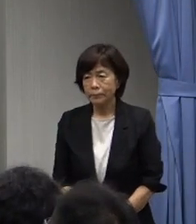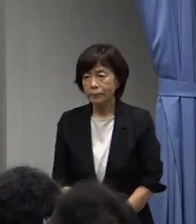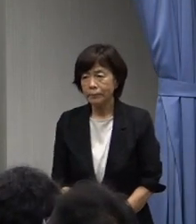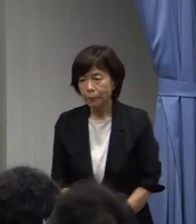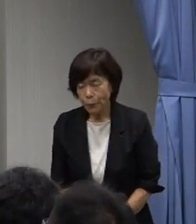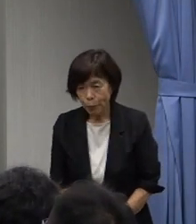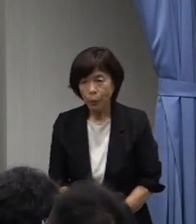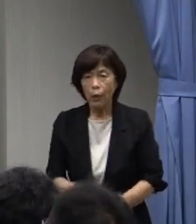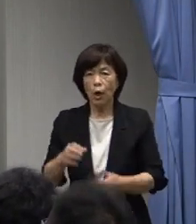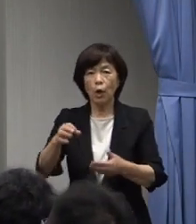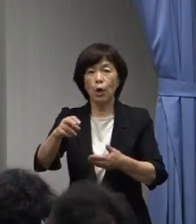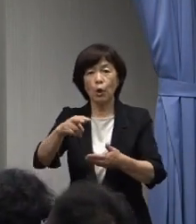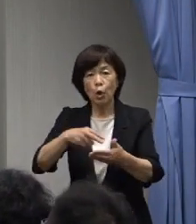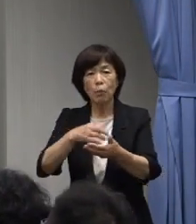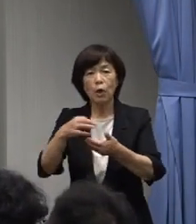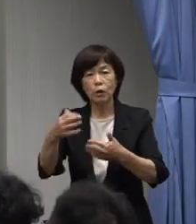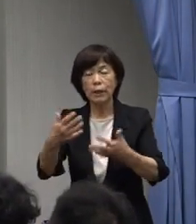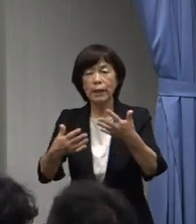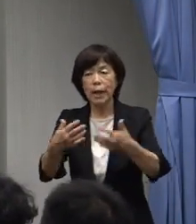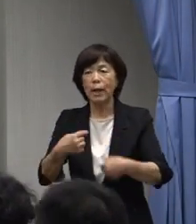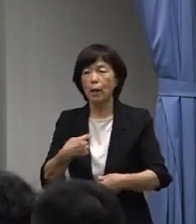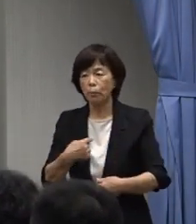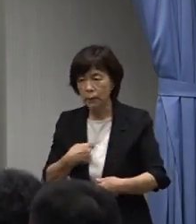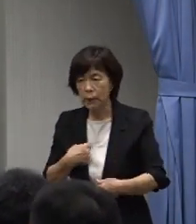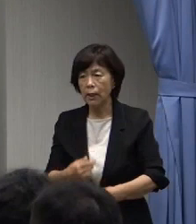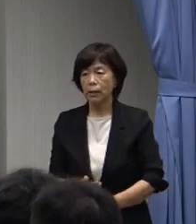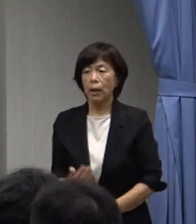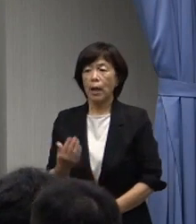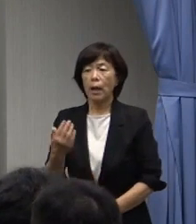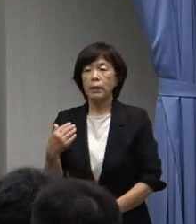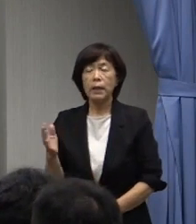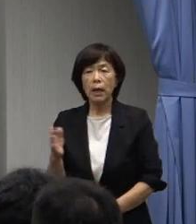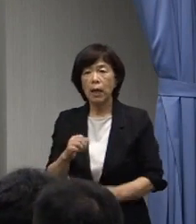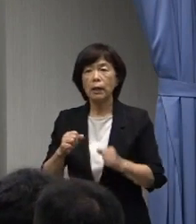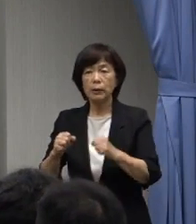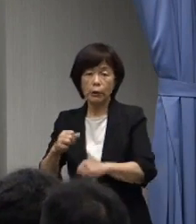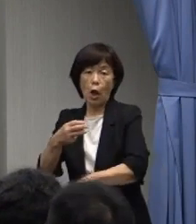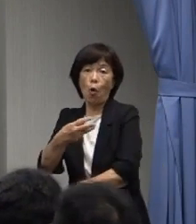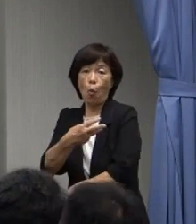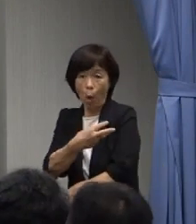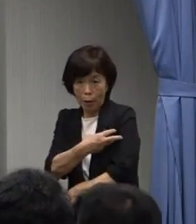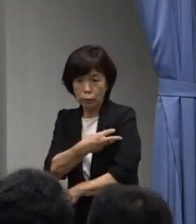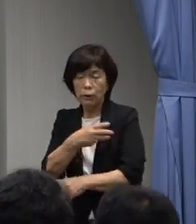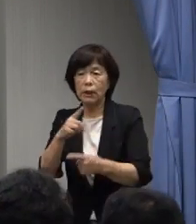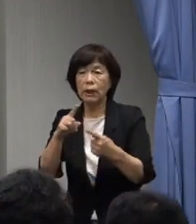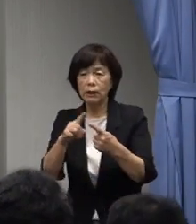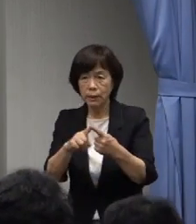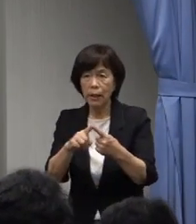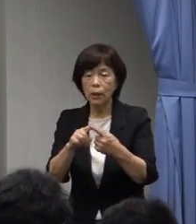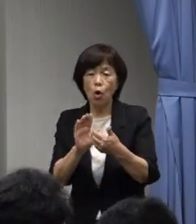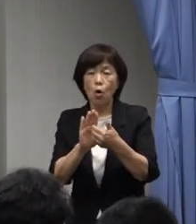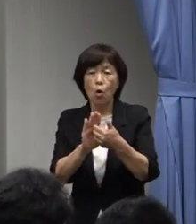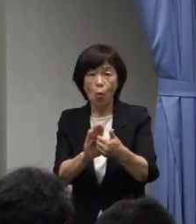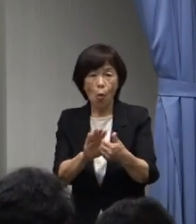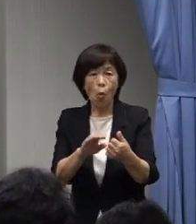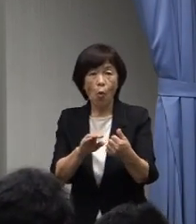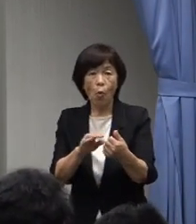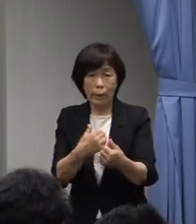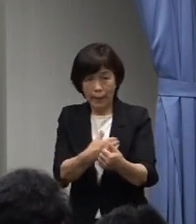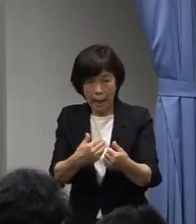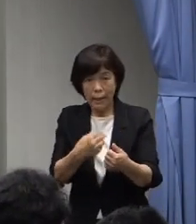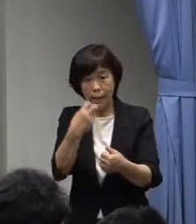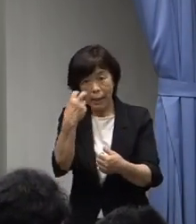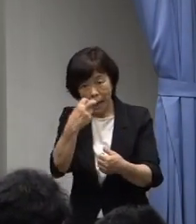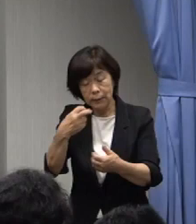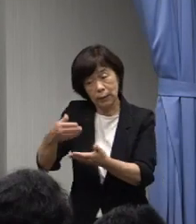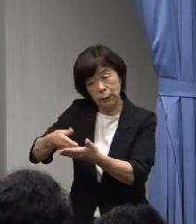国井美です。県は以前から行っているワクチンや抗体検査の取り組みをですね、いただき